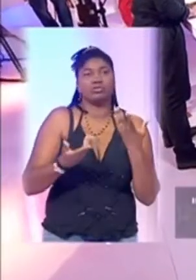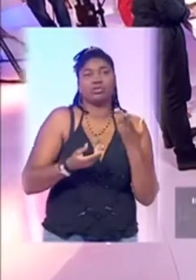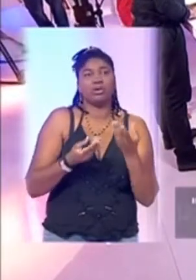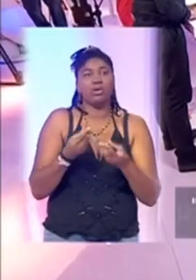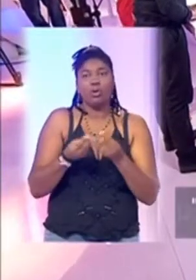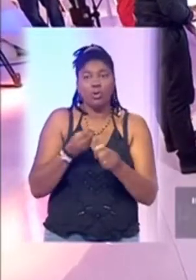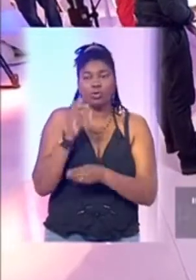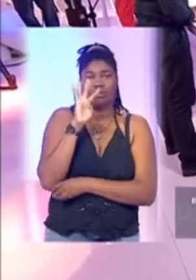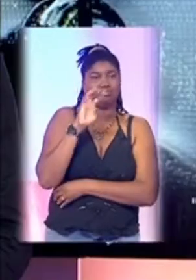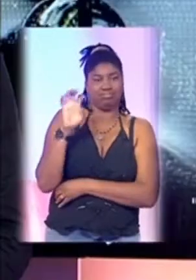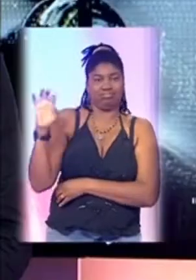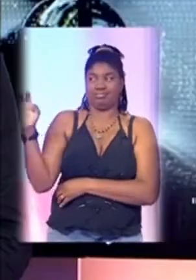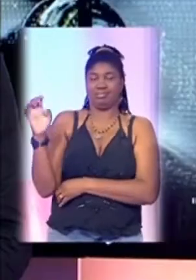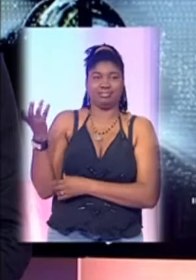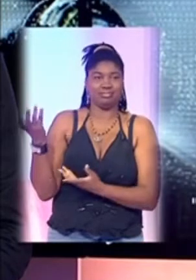non pas lettre par lettre.